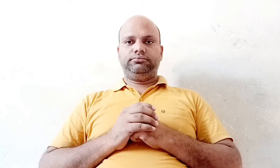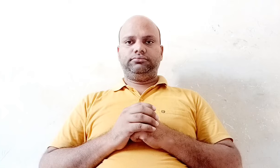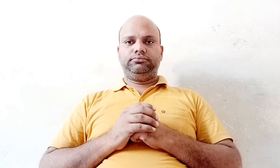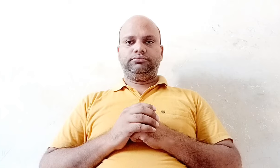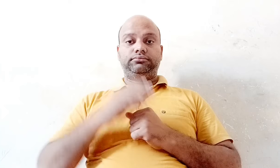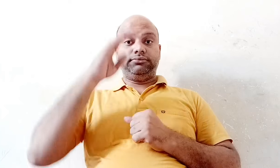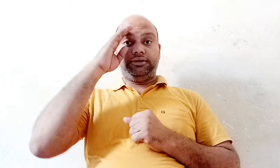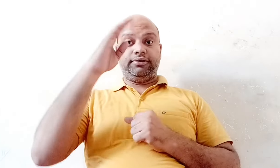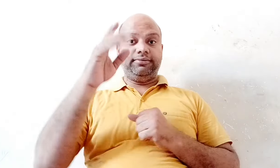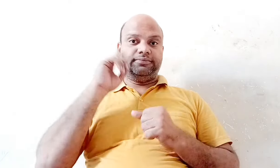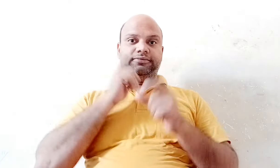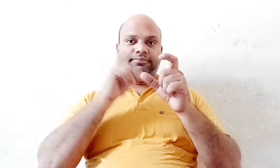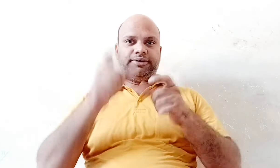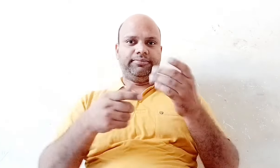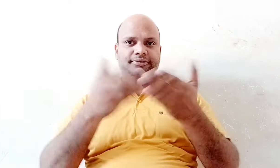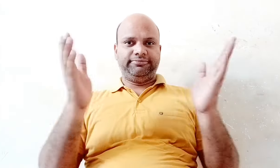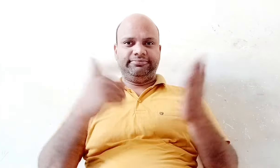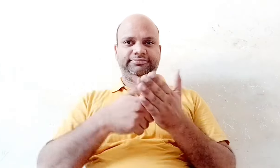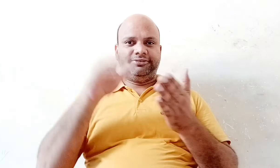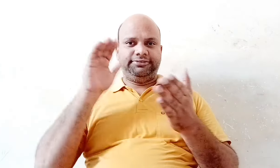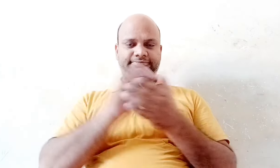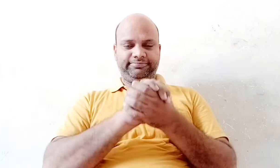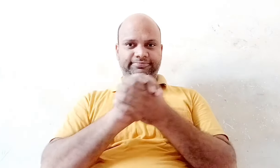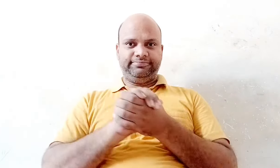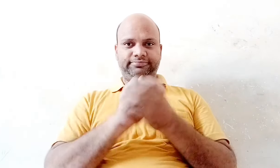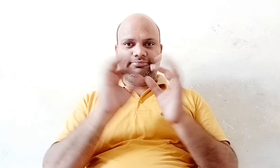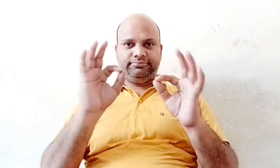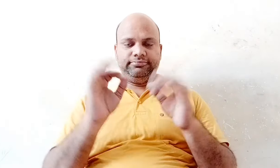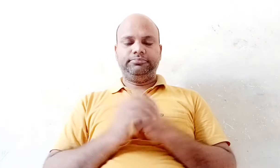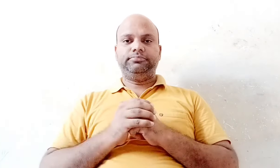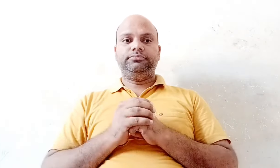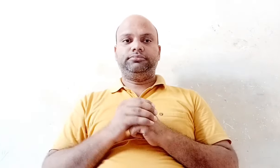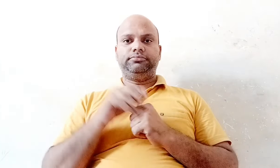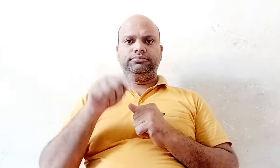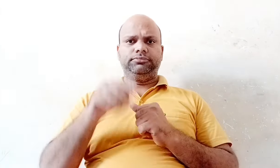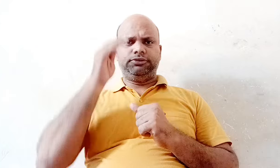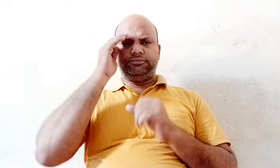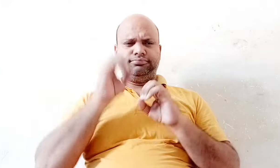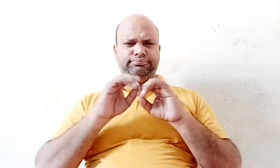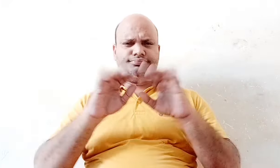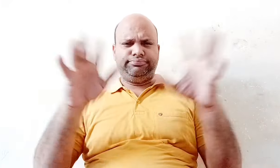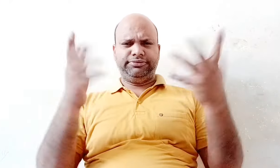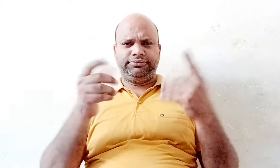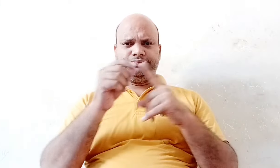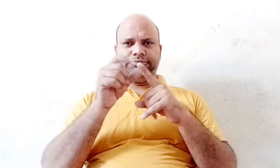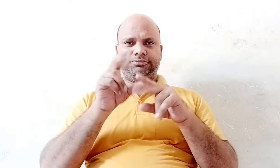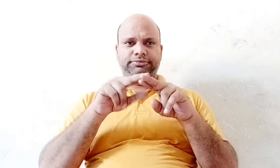Rajasthana Sarakara Svayata Sasana Vibhaga Raja Jayapura G-3 Rajamahala Regidency Area, Civil Elena Fataka